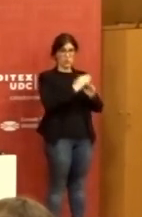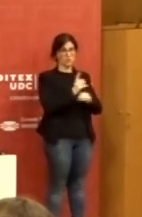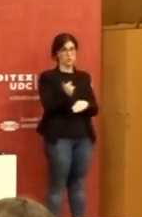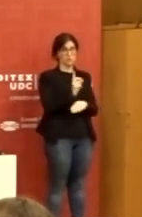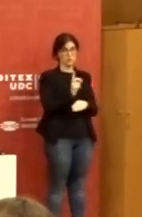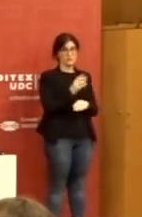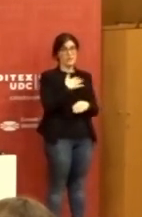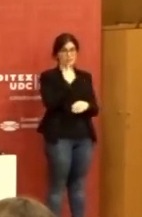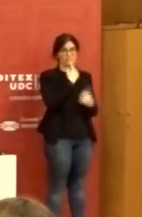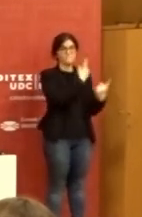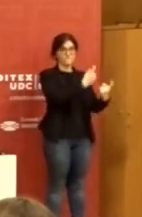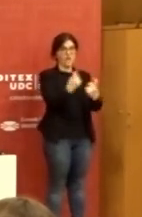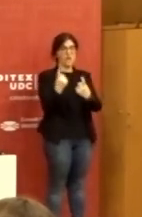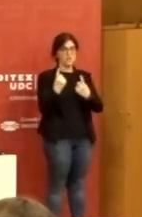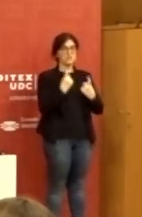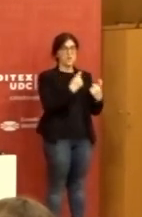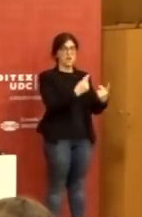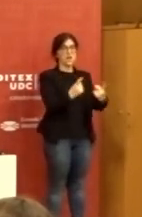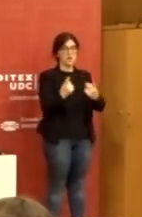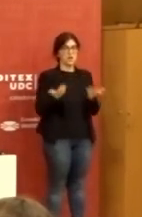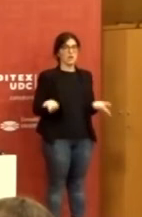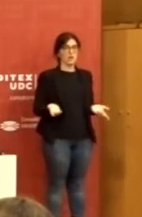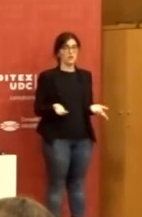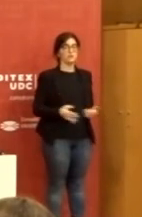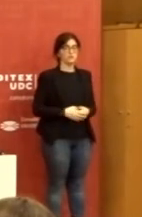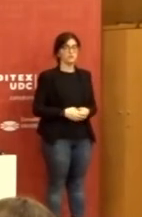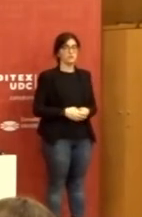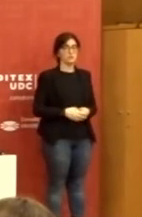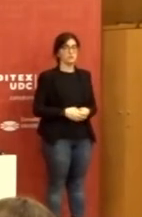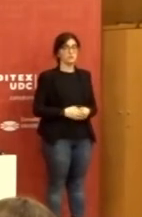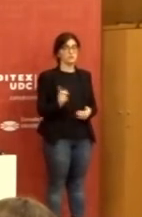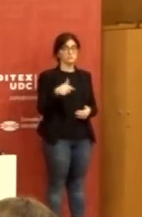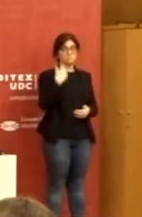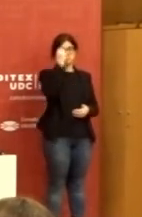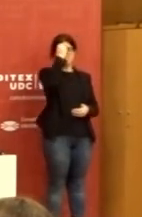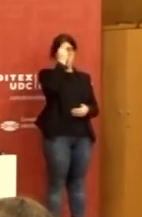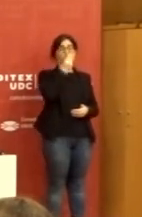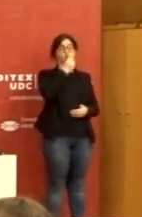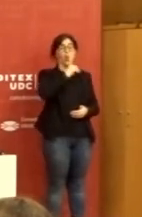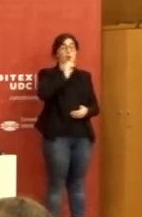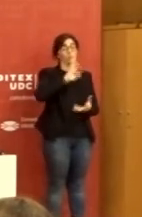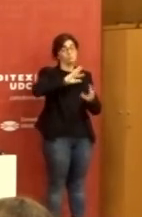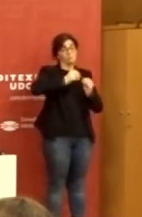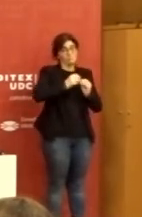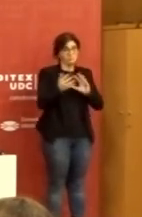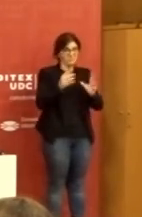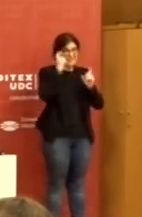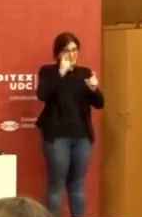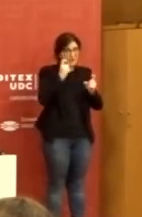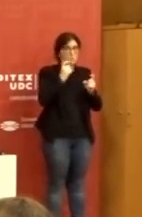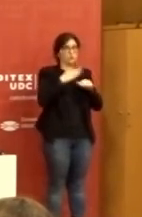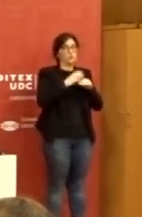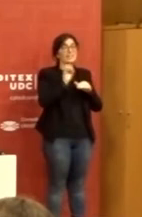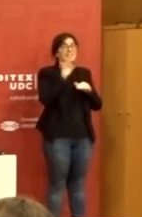y en realidad nos faltan, ¿no? Y de hecho, nuestra idea es tener 15 alumnos cada año. De hecho, en la